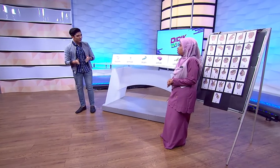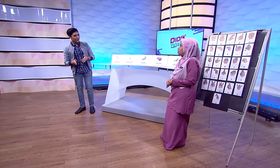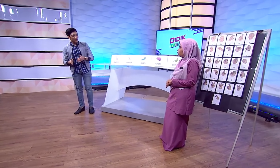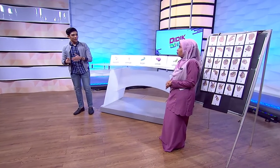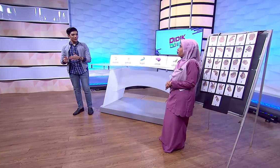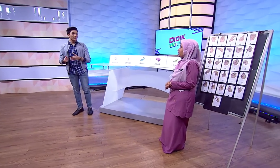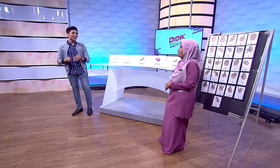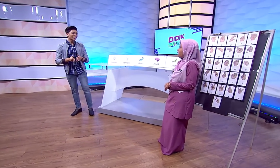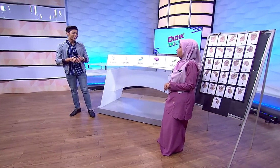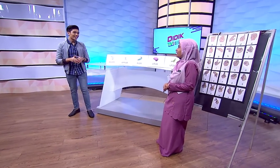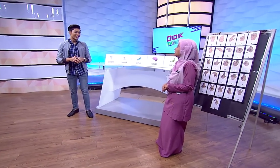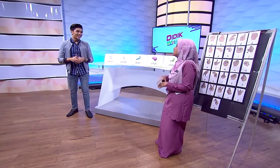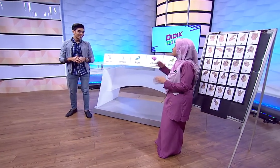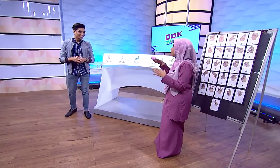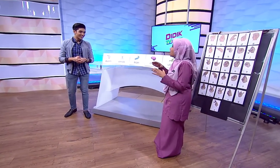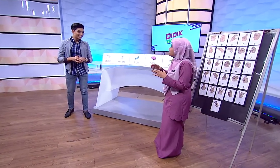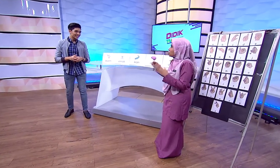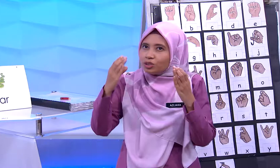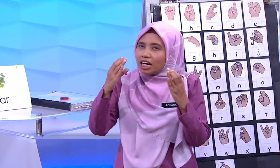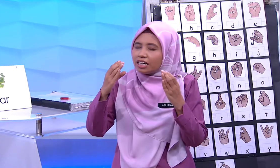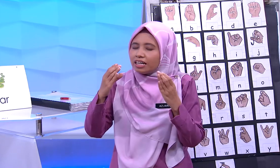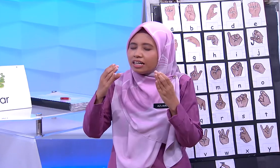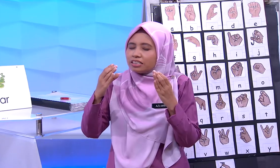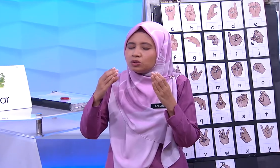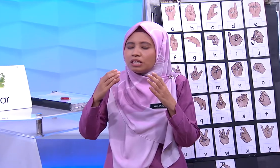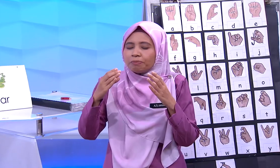betul-betul Oke sekarang aja aku